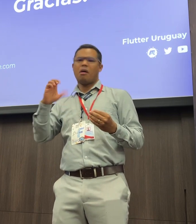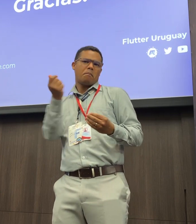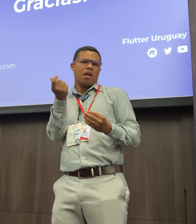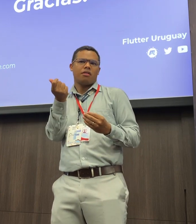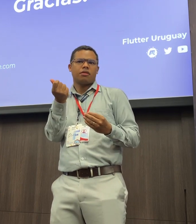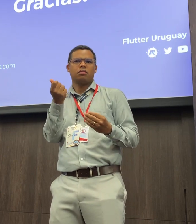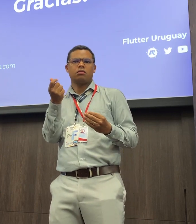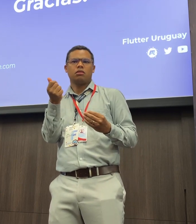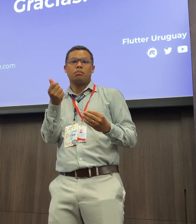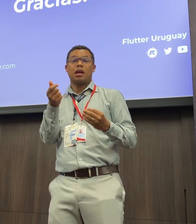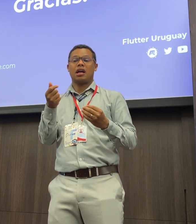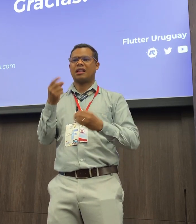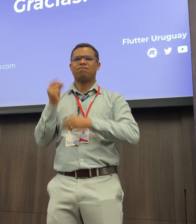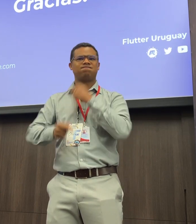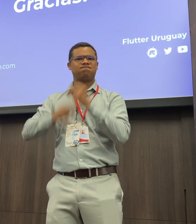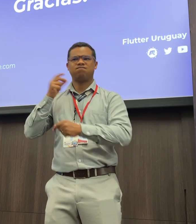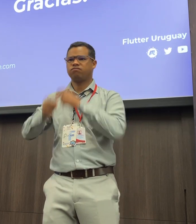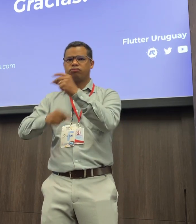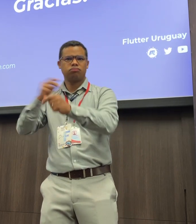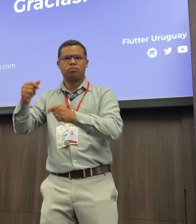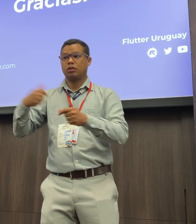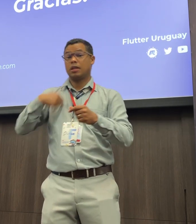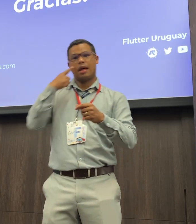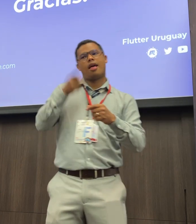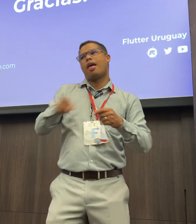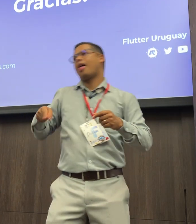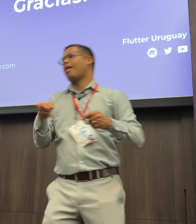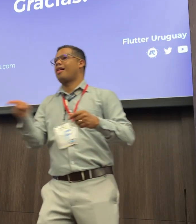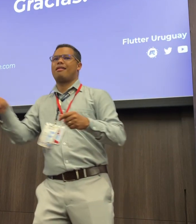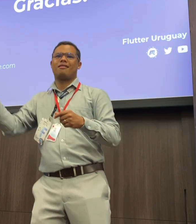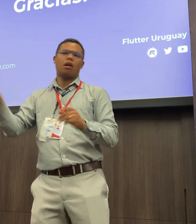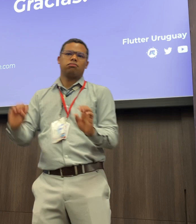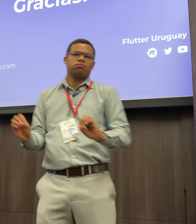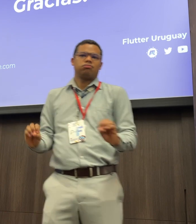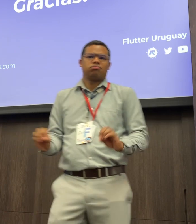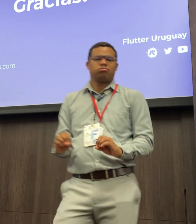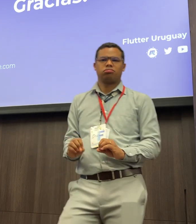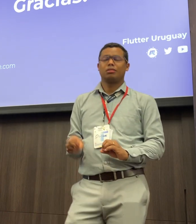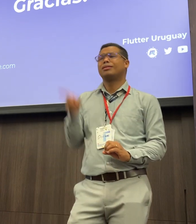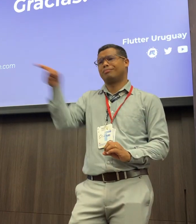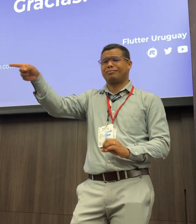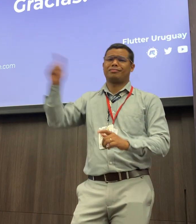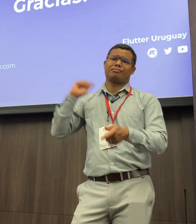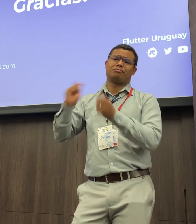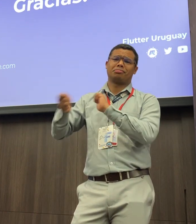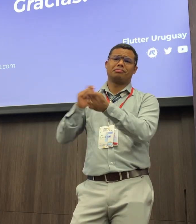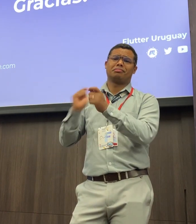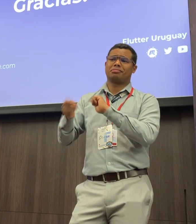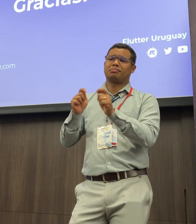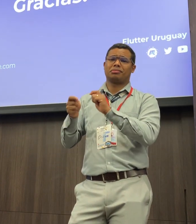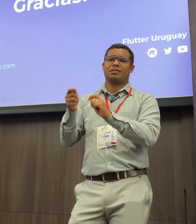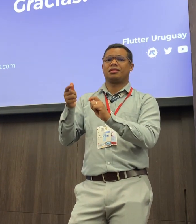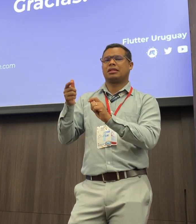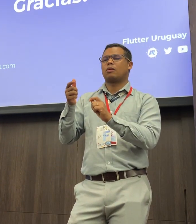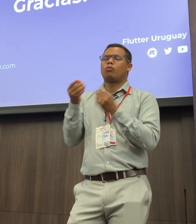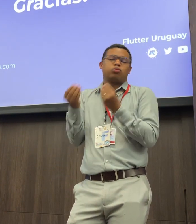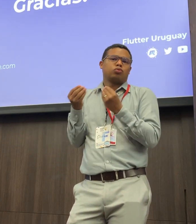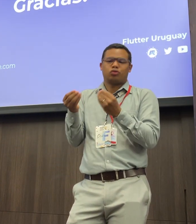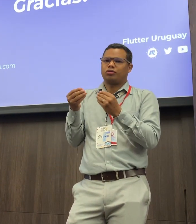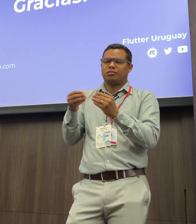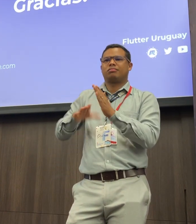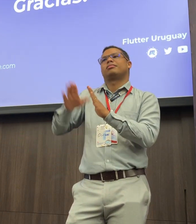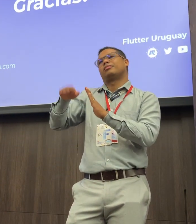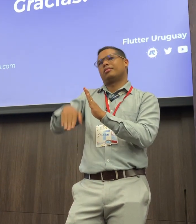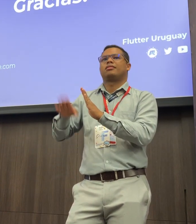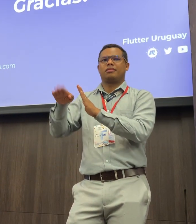respuestas mucho más rápido y no tener que ir a buscarlos en una base de datos. También porque esto va a estar cambiando constantemente, así que también, en